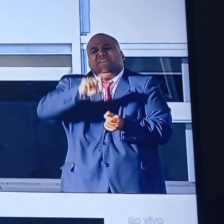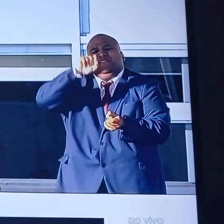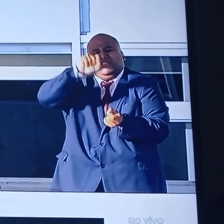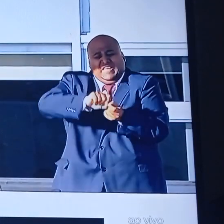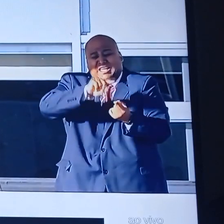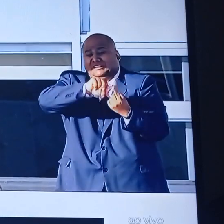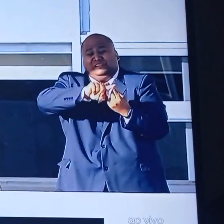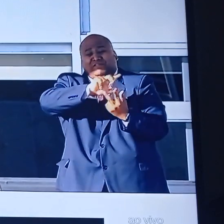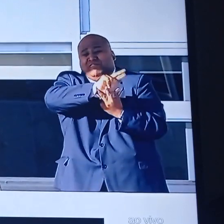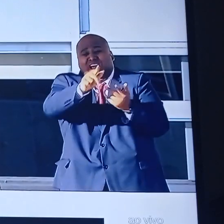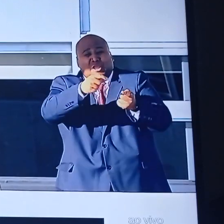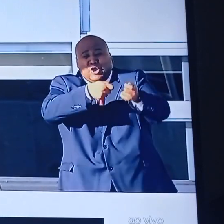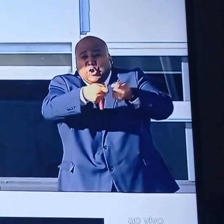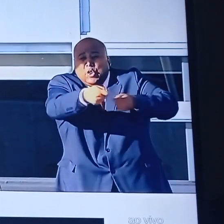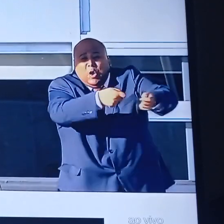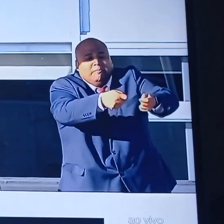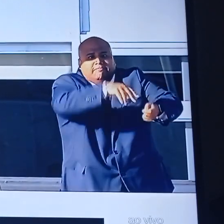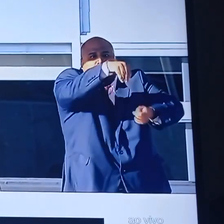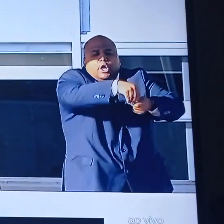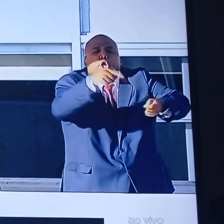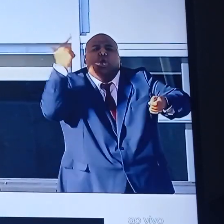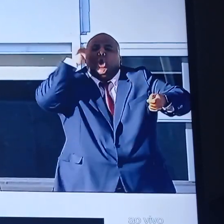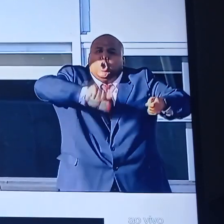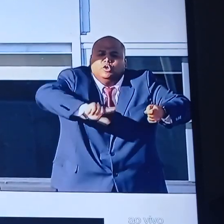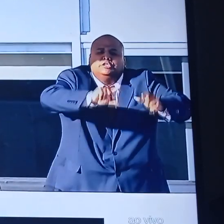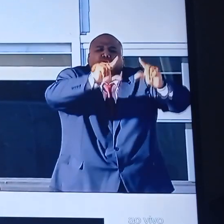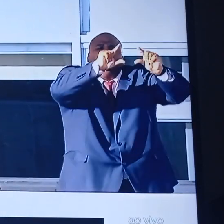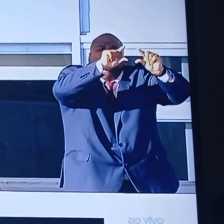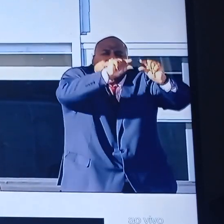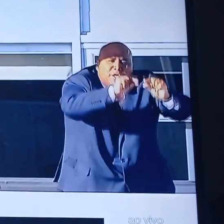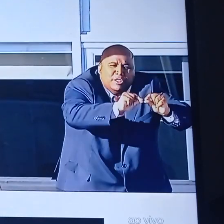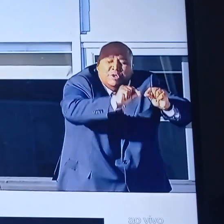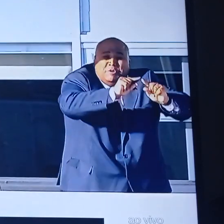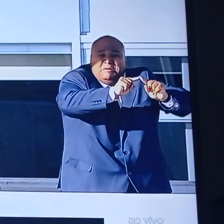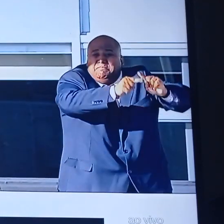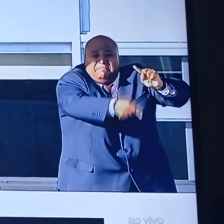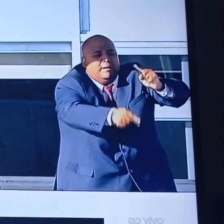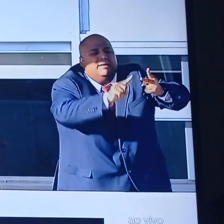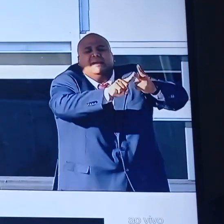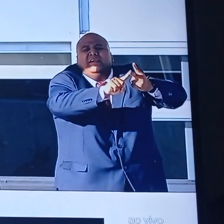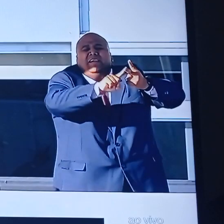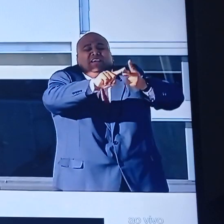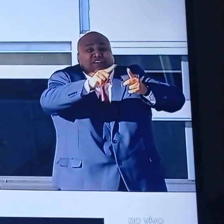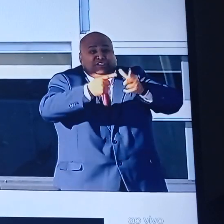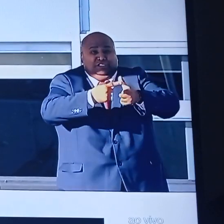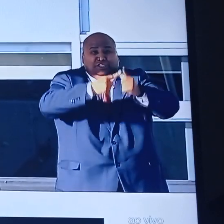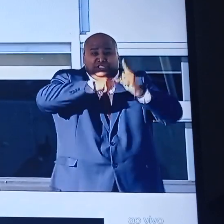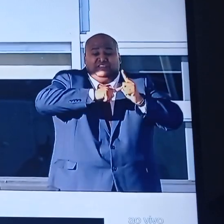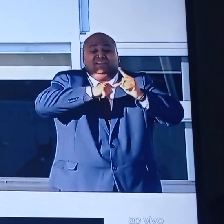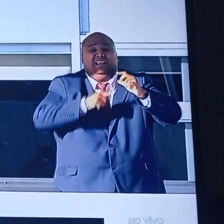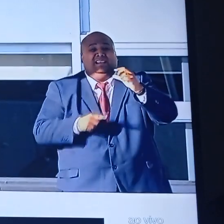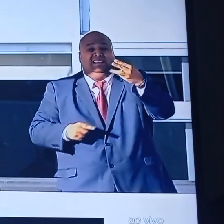superávit fiscal todos os anos, eliminamos a dívida externa, acumulando reservas de